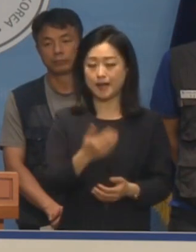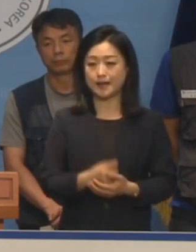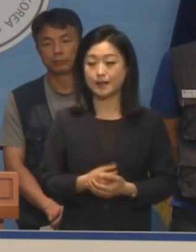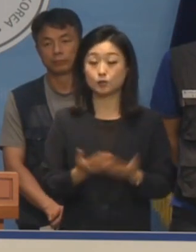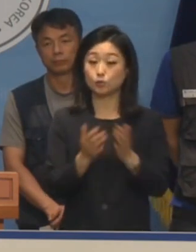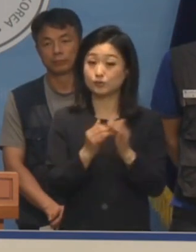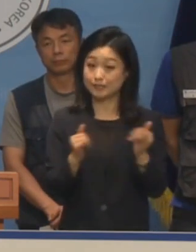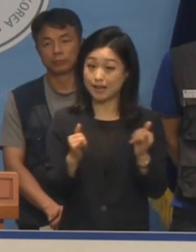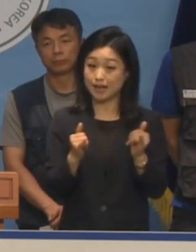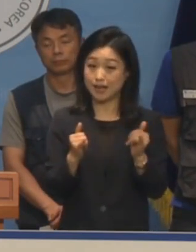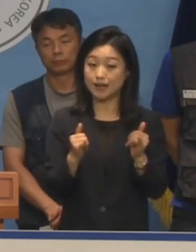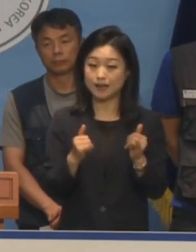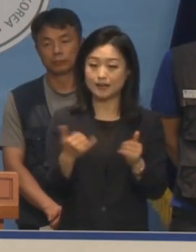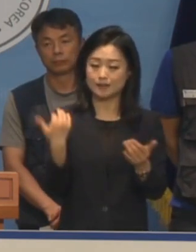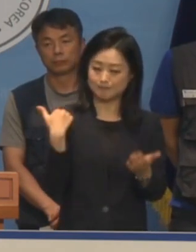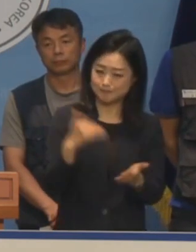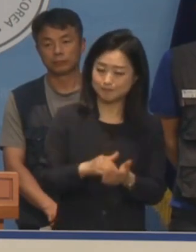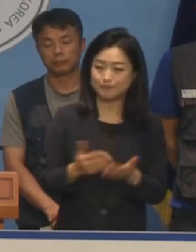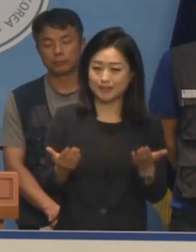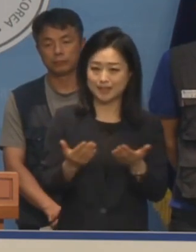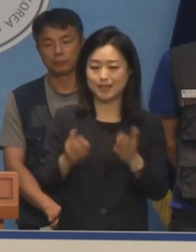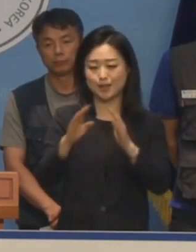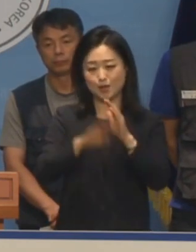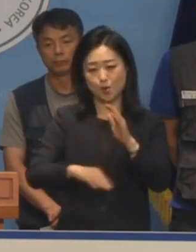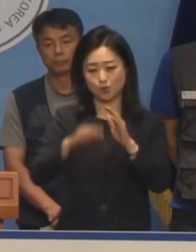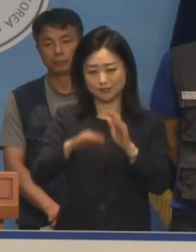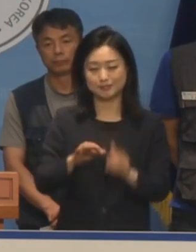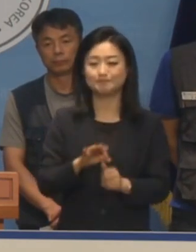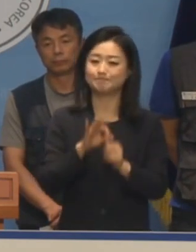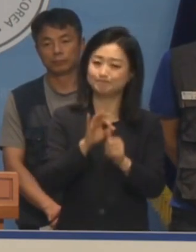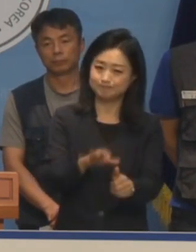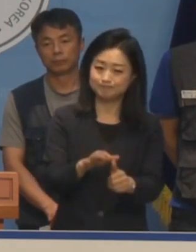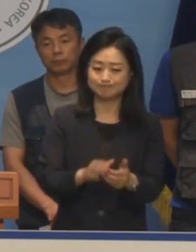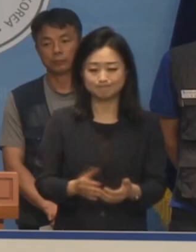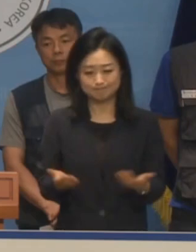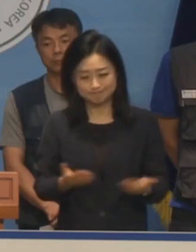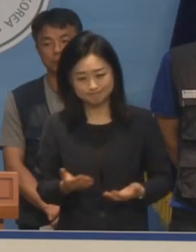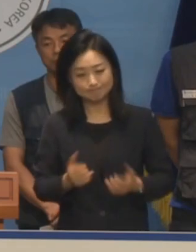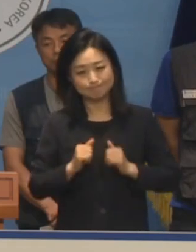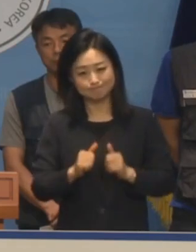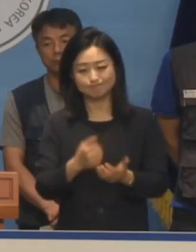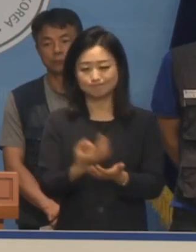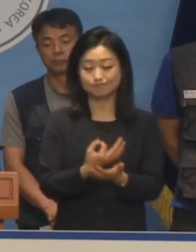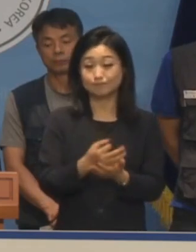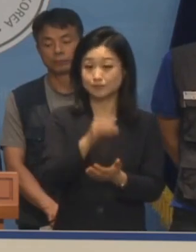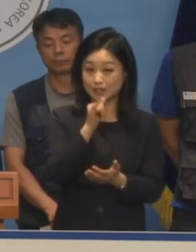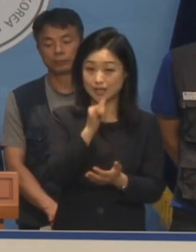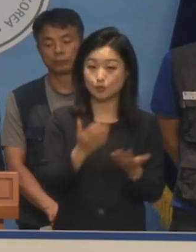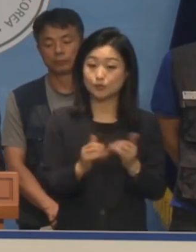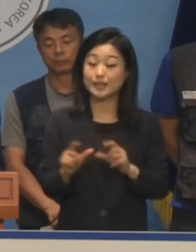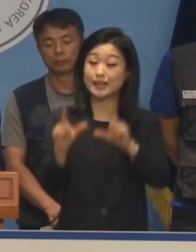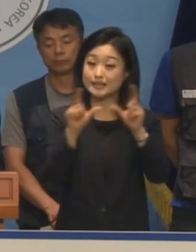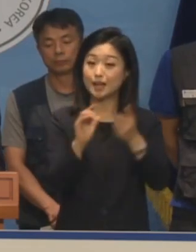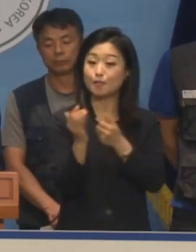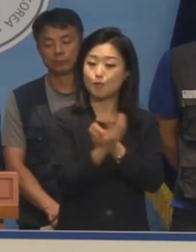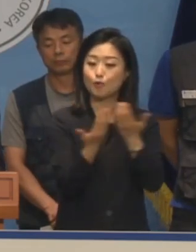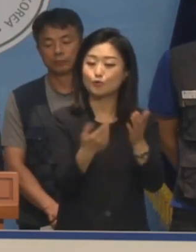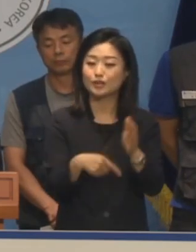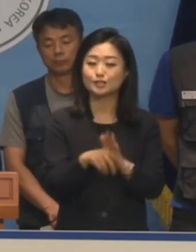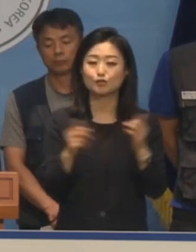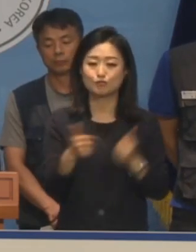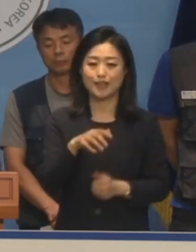노동자들이 원직에 배치돼서 제대로 자신의 노동으로 삶을 이어갈 수 있도록 노동자들의 삶을 지켜내는데